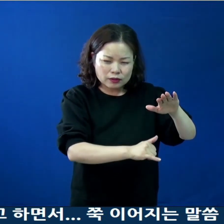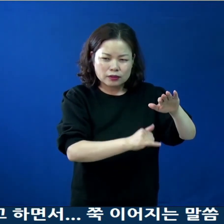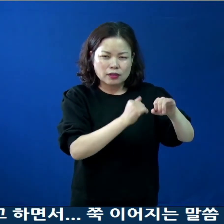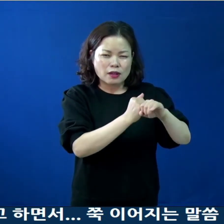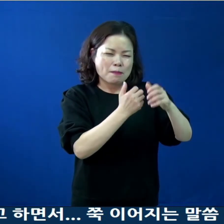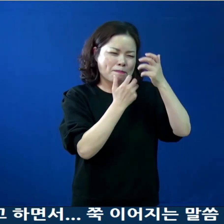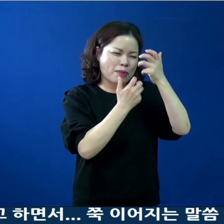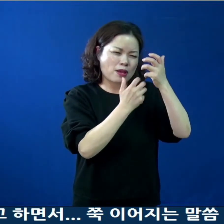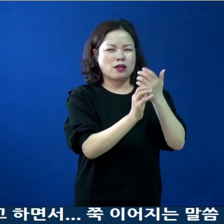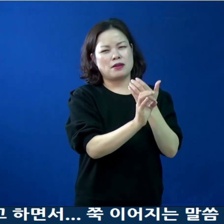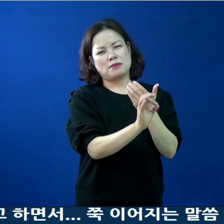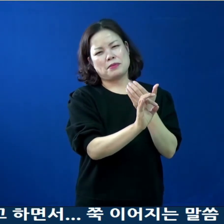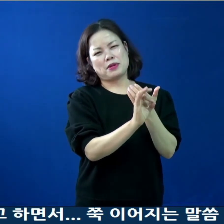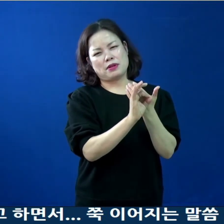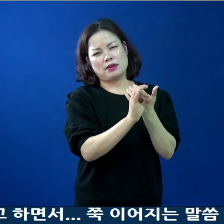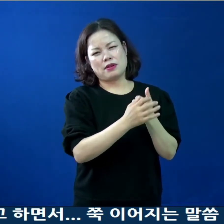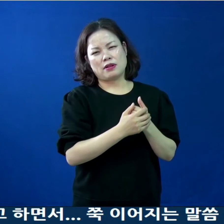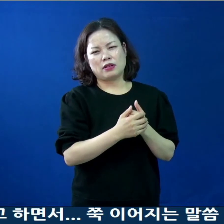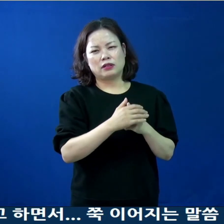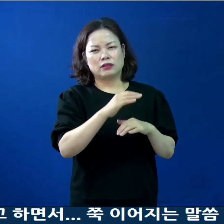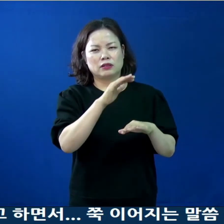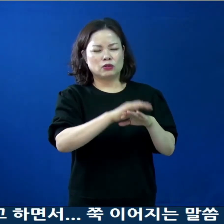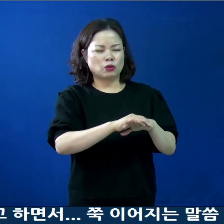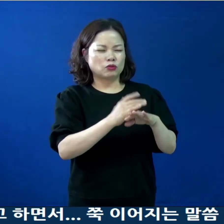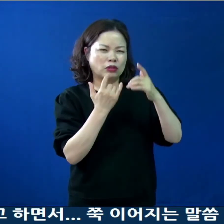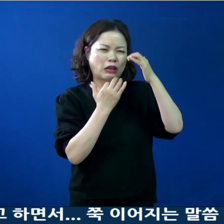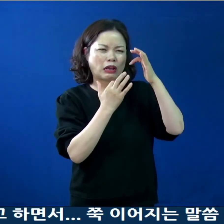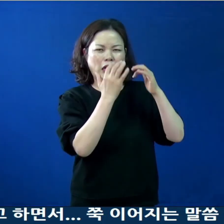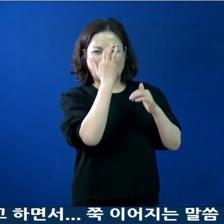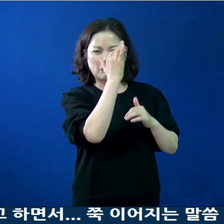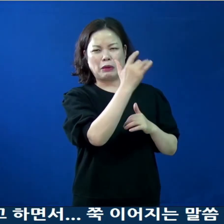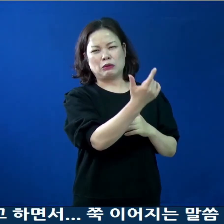붙들고 묵상하면 손주를 앙망하게 됩니다.